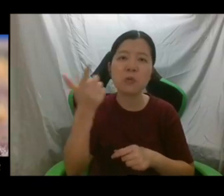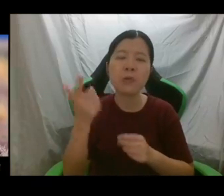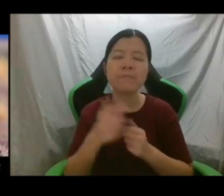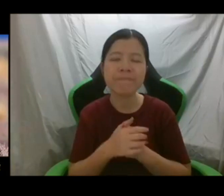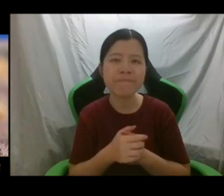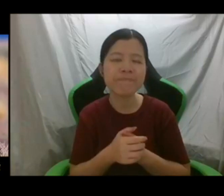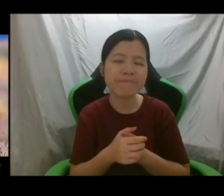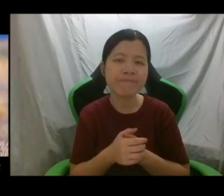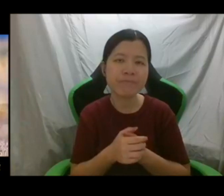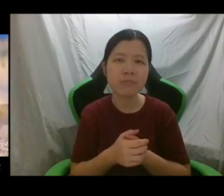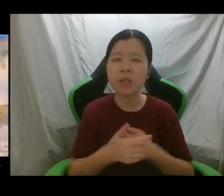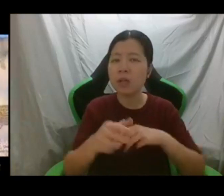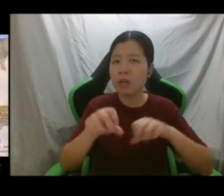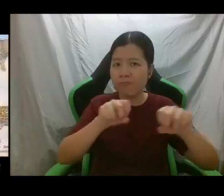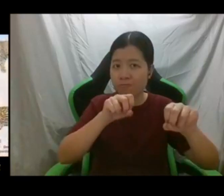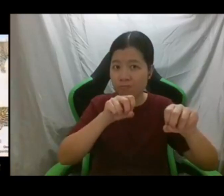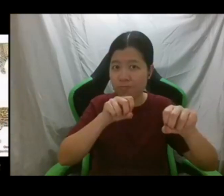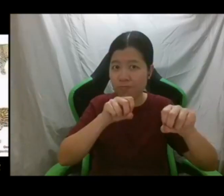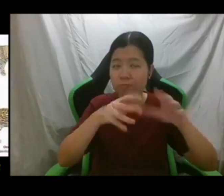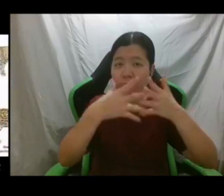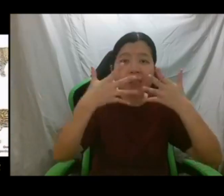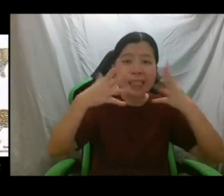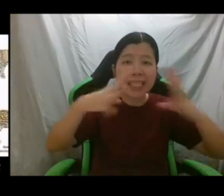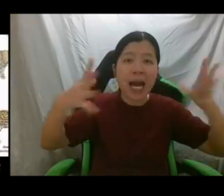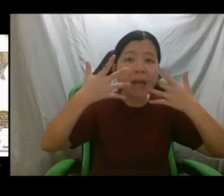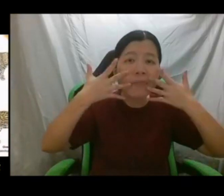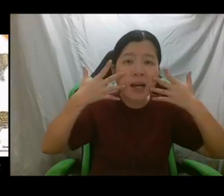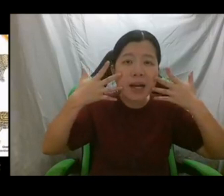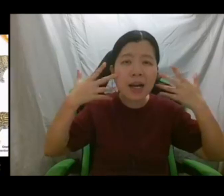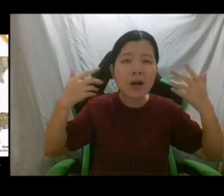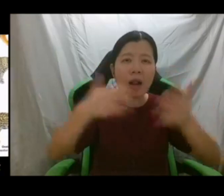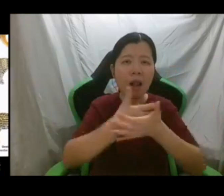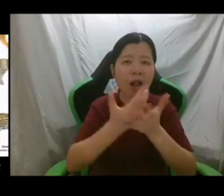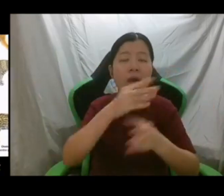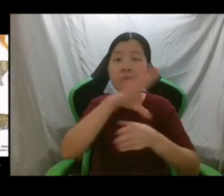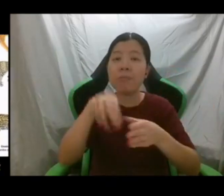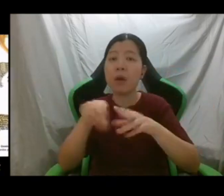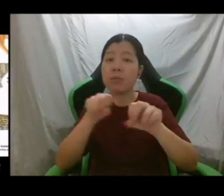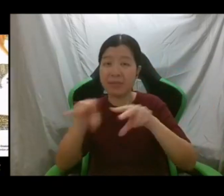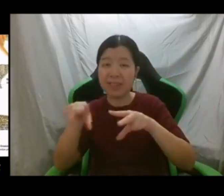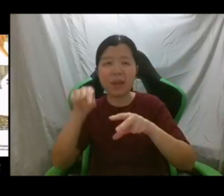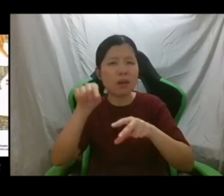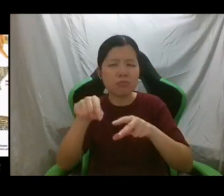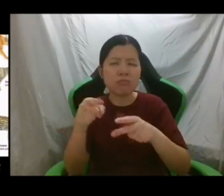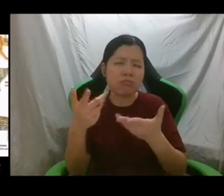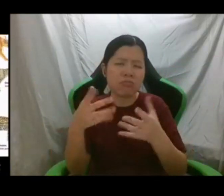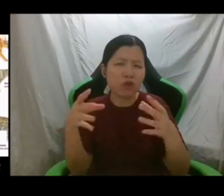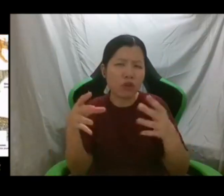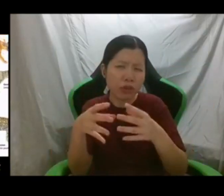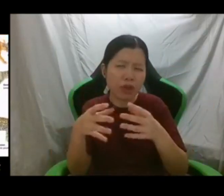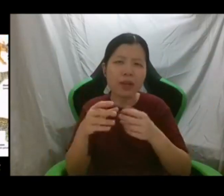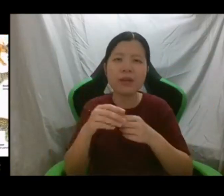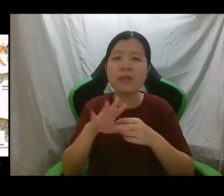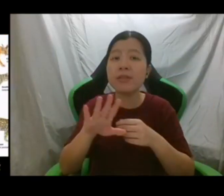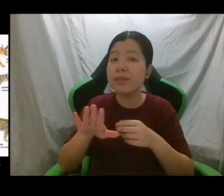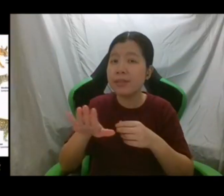雖然獵豹響大貓之中體型算係比較細，但係又具備咗